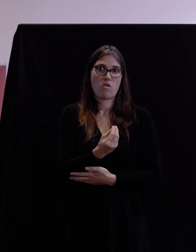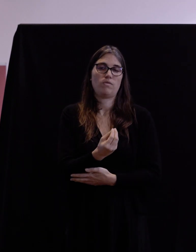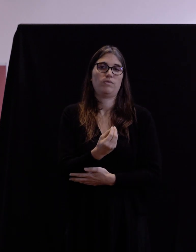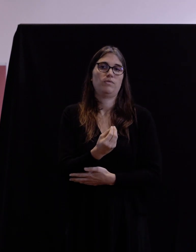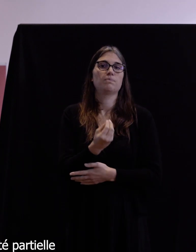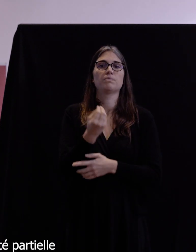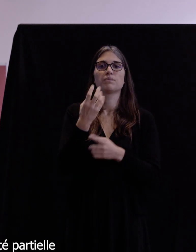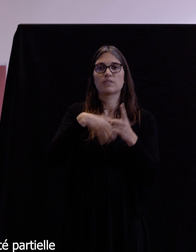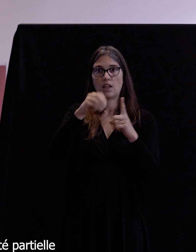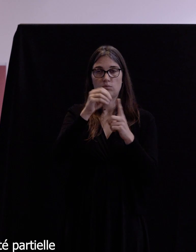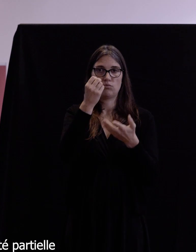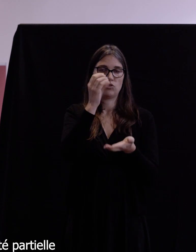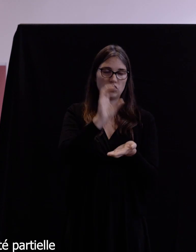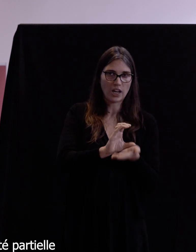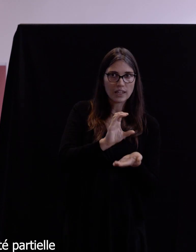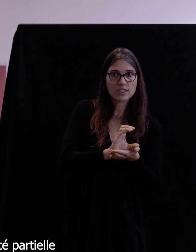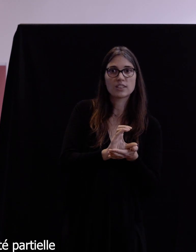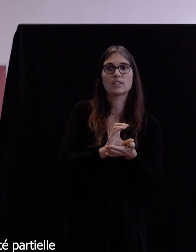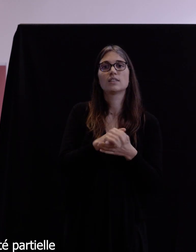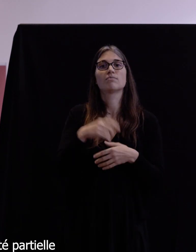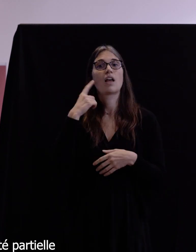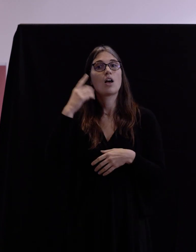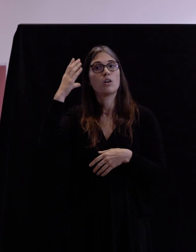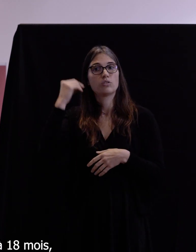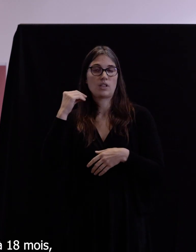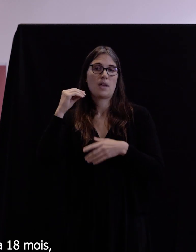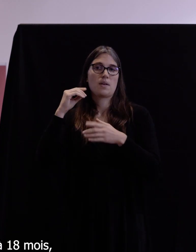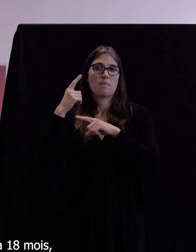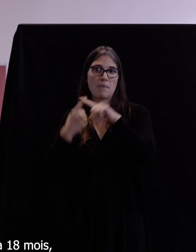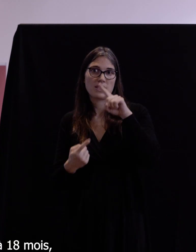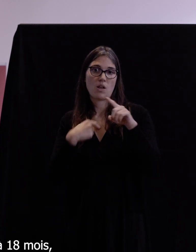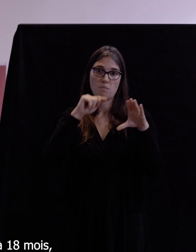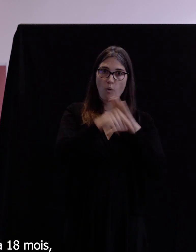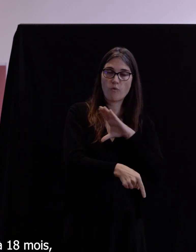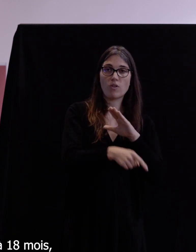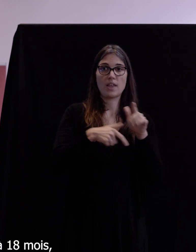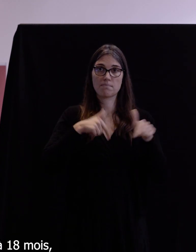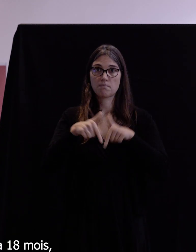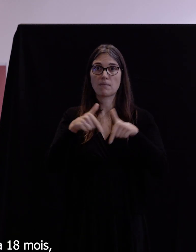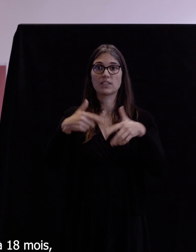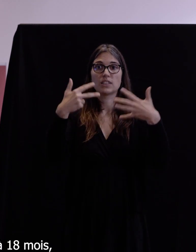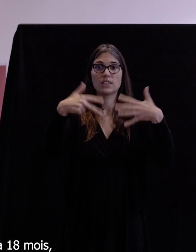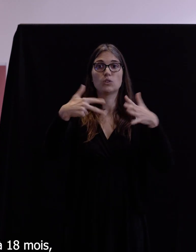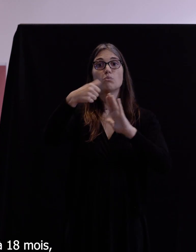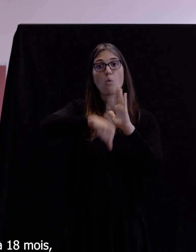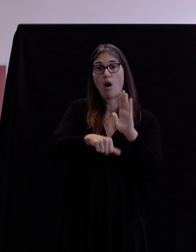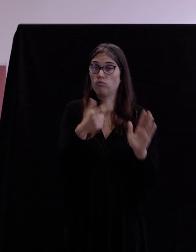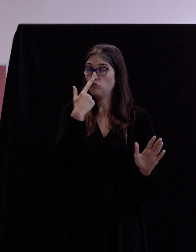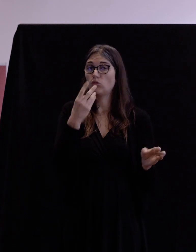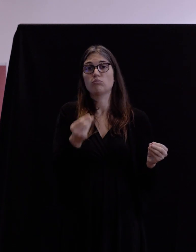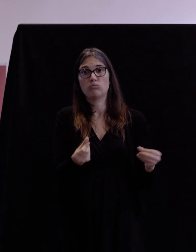diagnostiqué assez tardivement. Il a une surdité partielle d'un côté et profonde de l'autre. Il a marché à 18 mois. Donc, plutôt